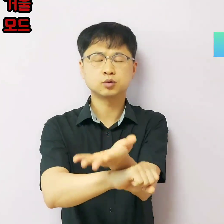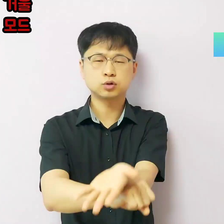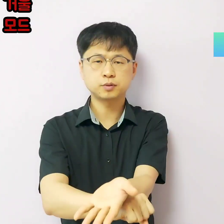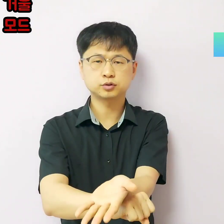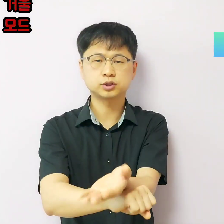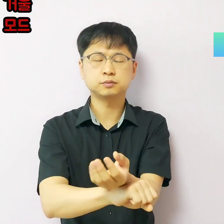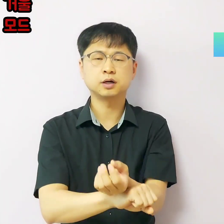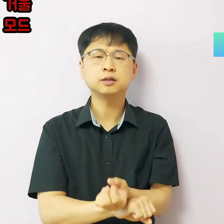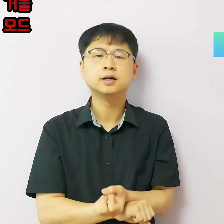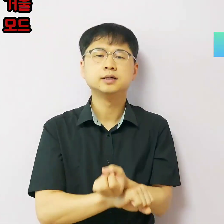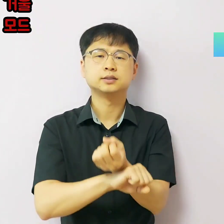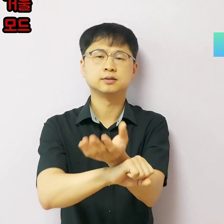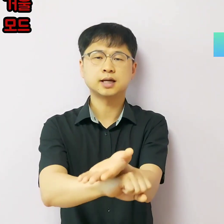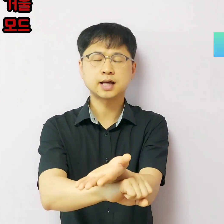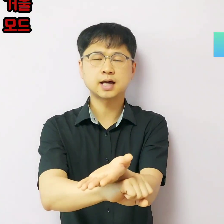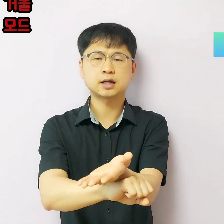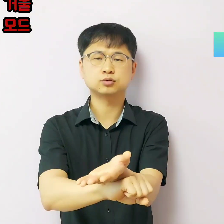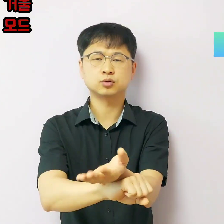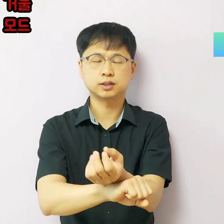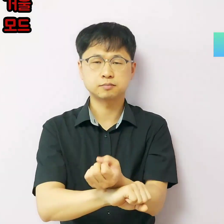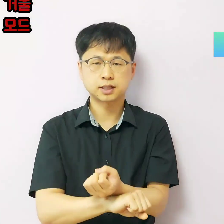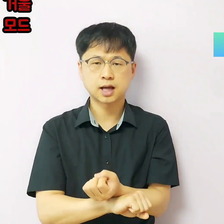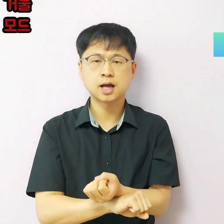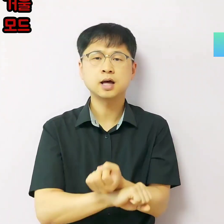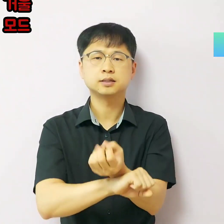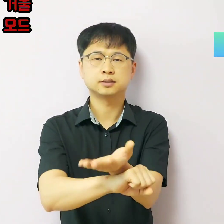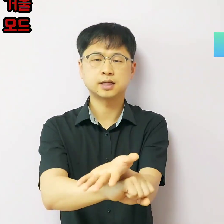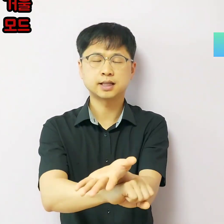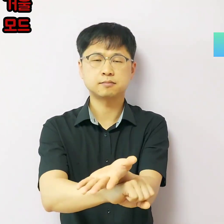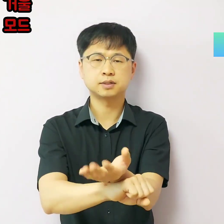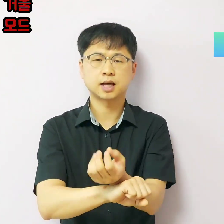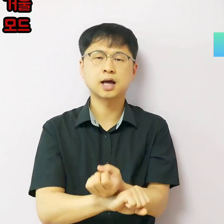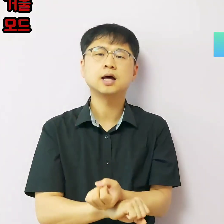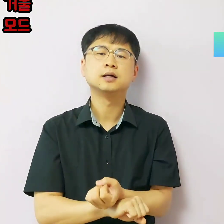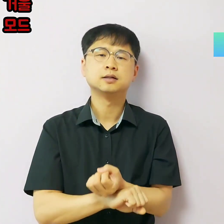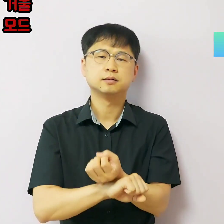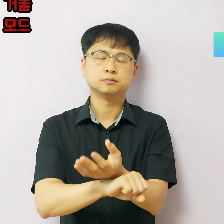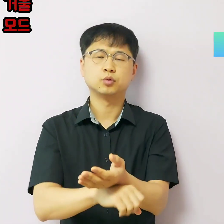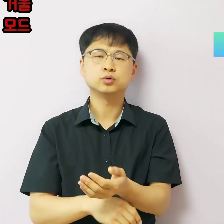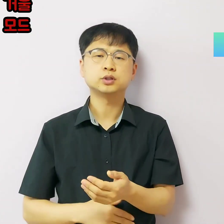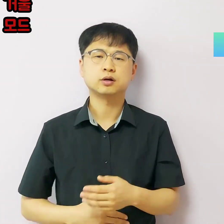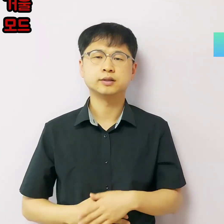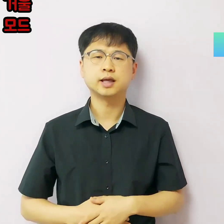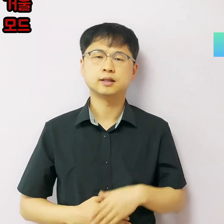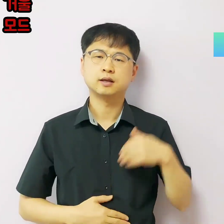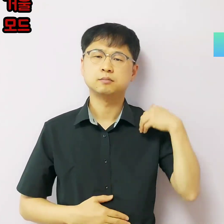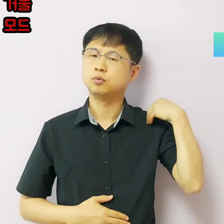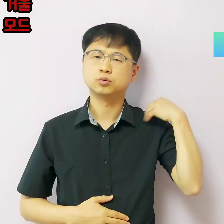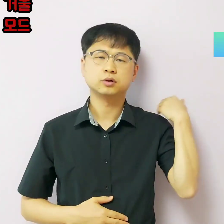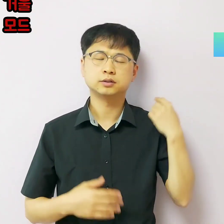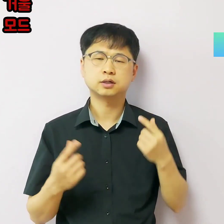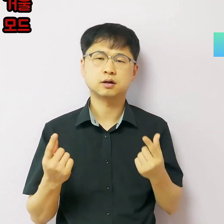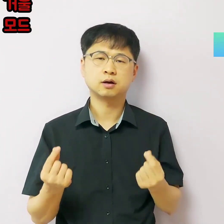손을 펴주시면 전하다 라는 수어가 됩니다. 전하다입니다. 모른 척 건넨. 모른